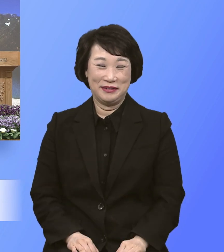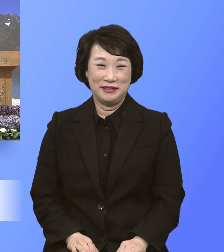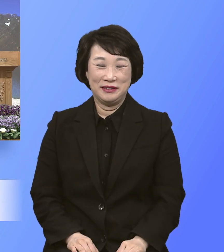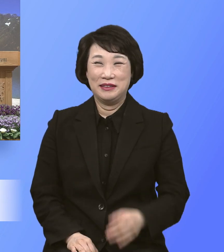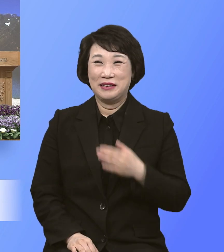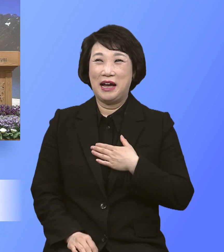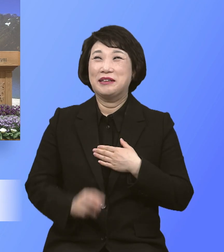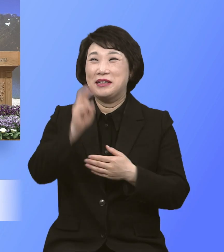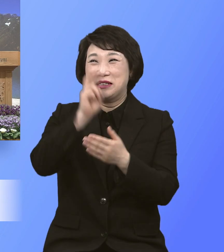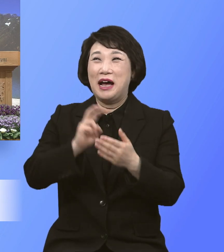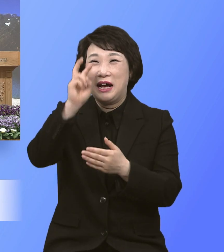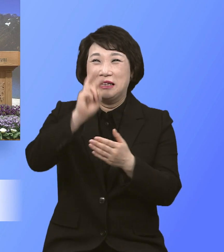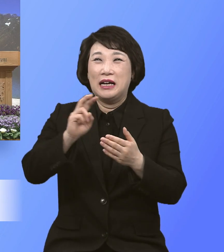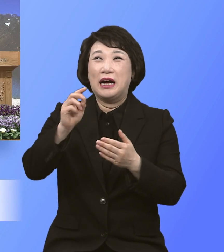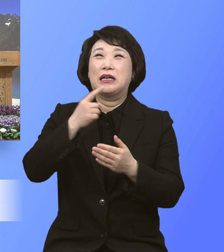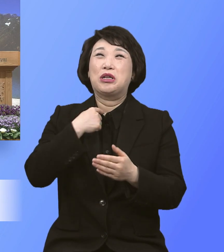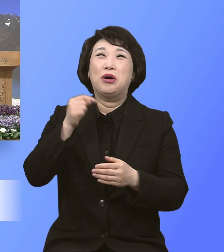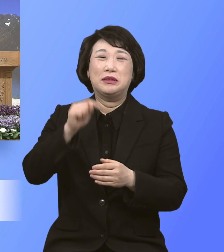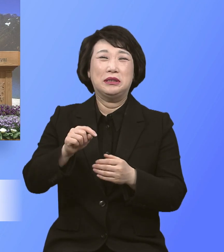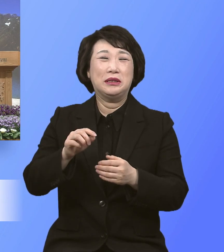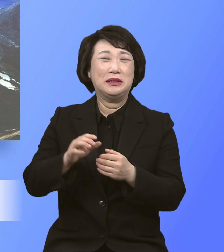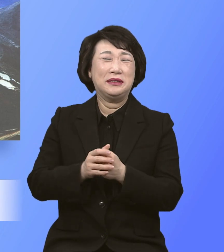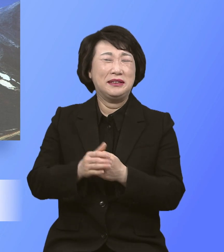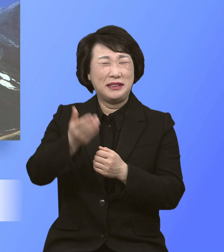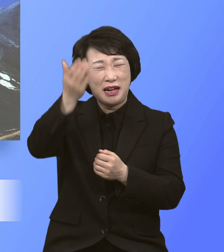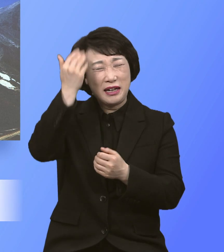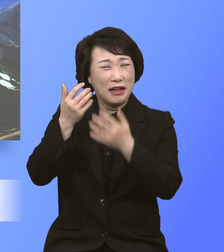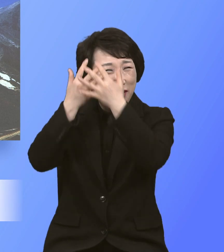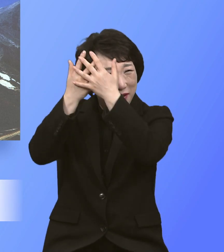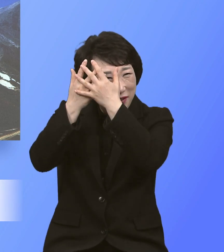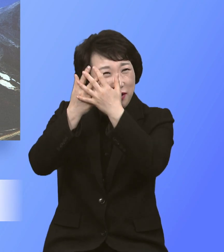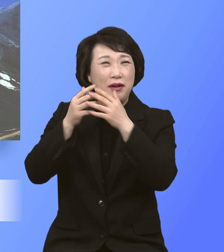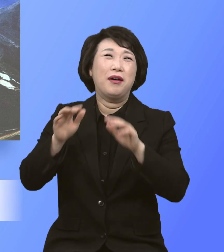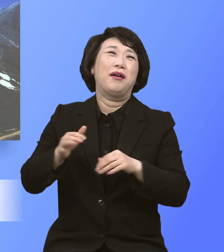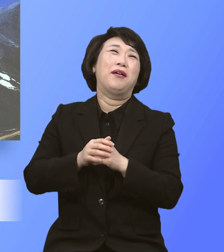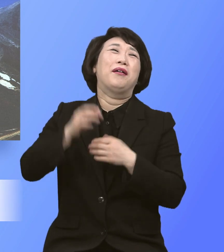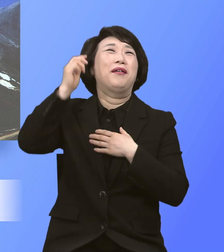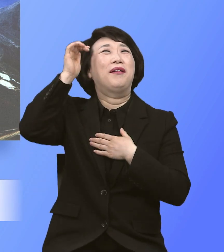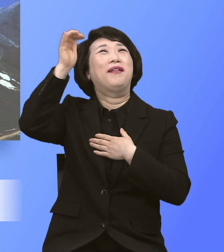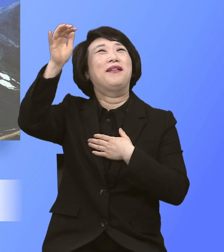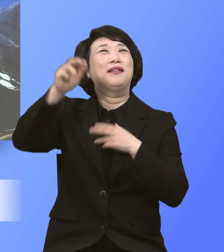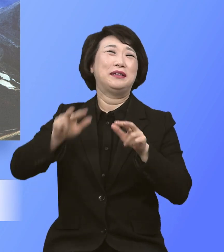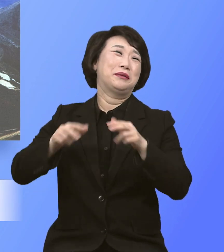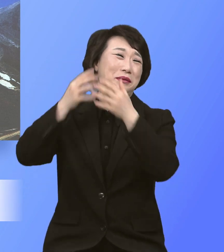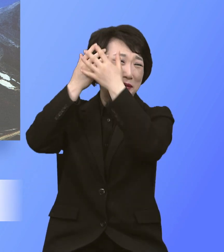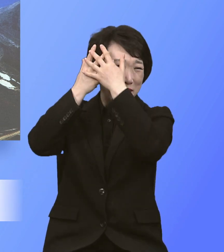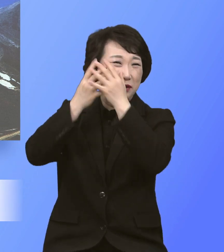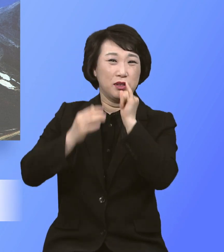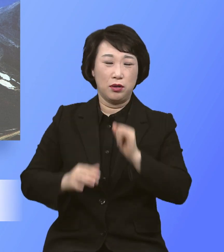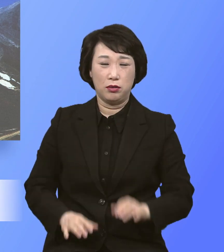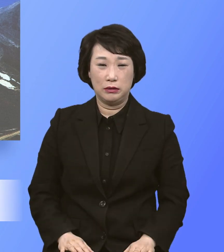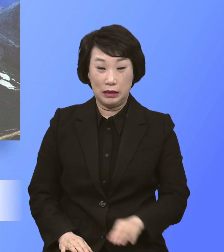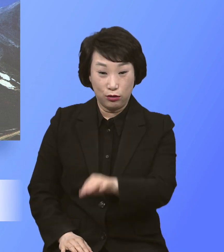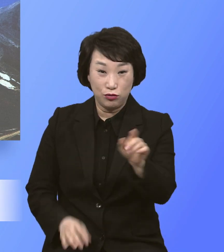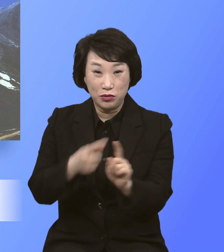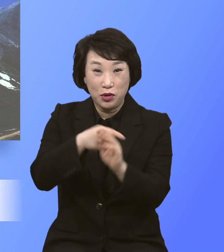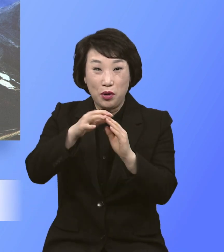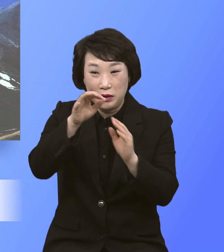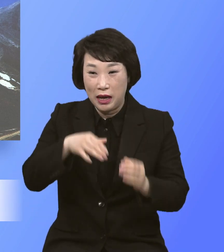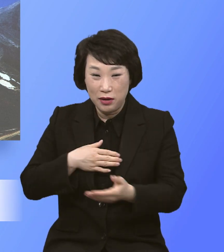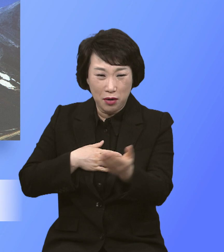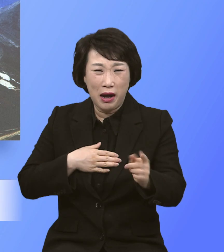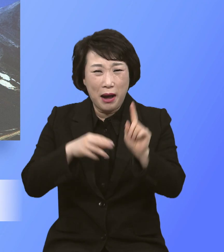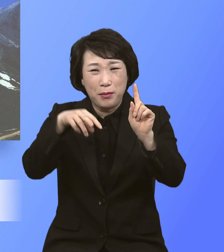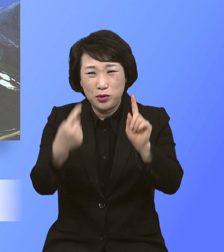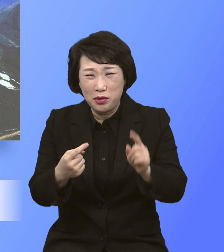따라했던 그 찬양, 그리웠던 그 시절이 지금도 가슴에 상무시잖아요. 우리 교회에서는 한